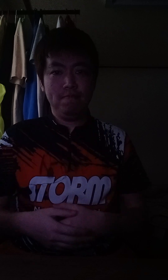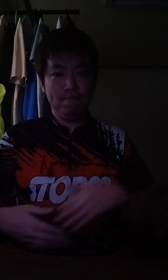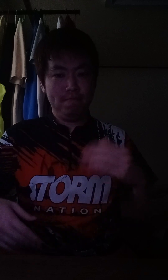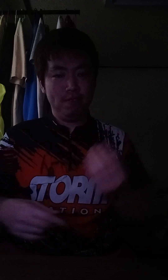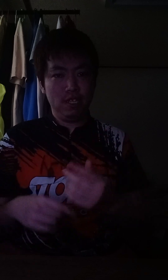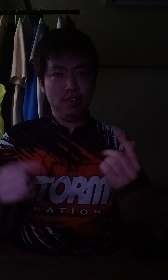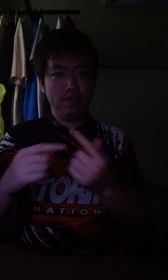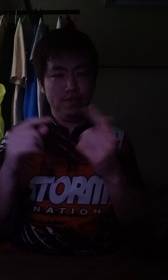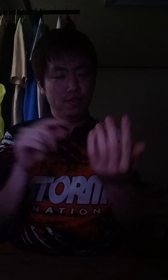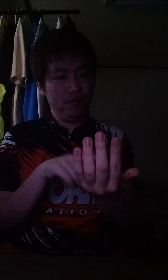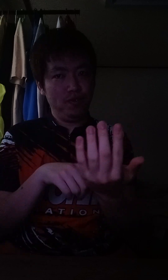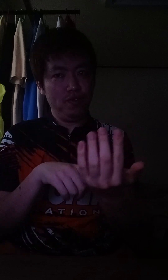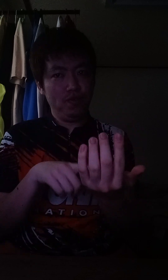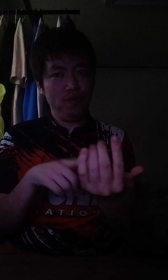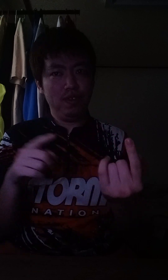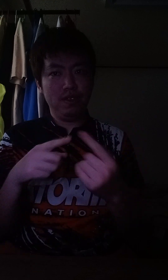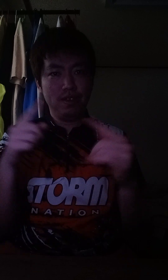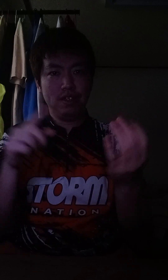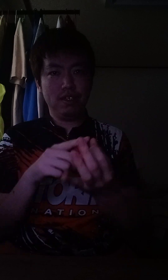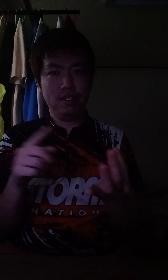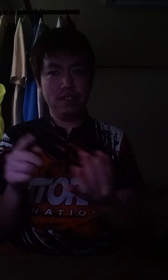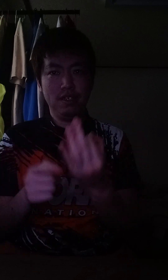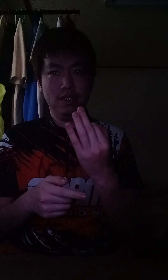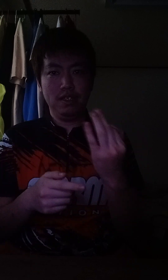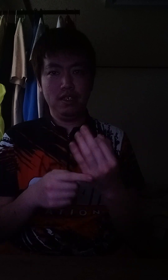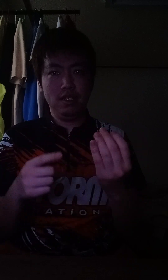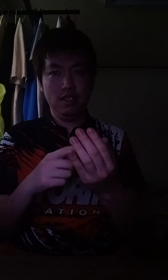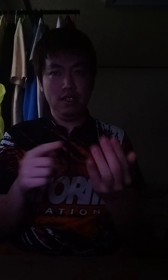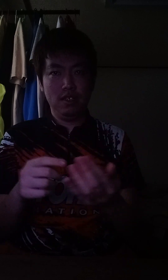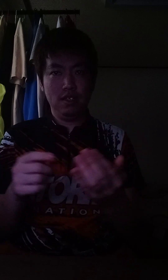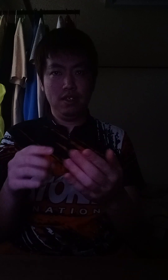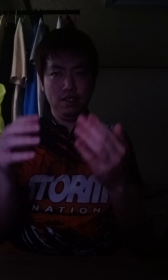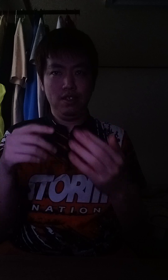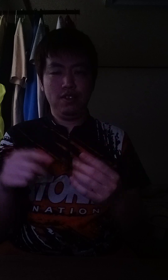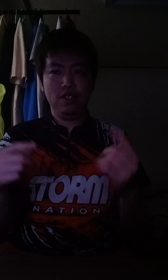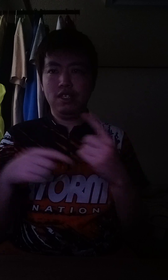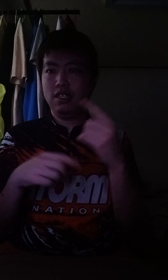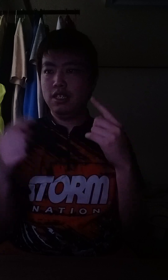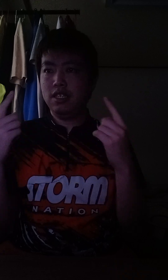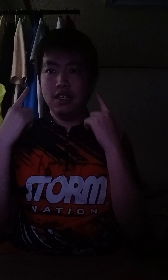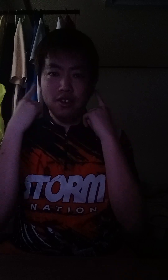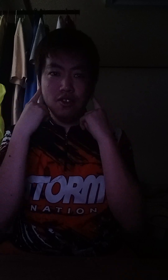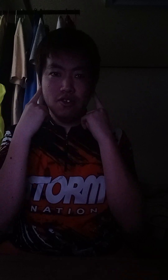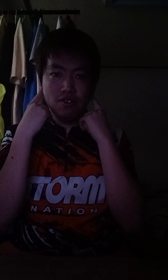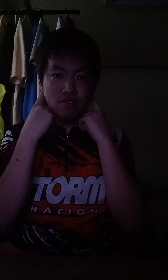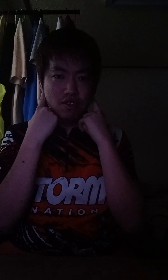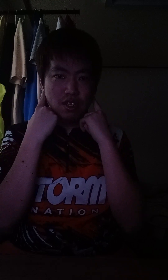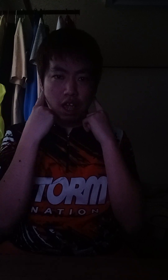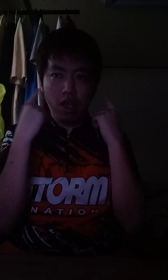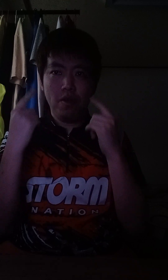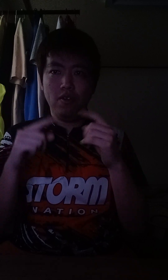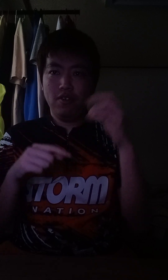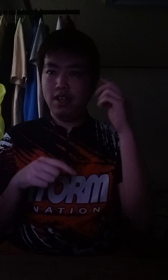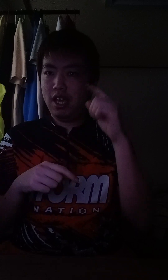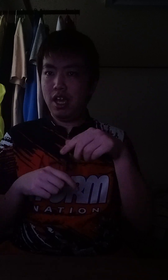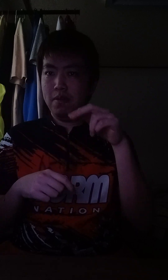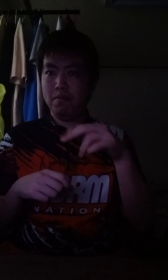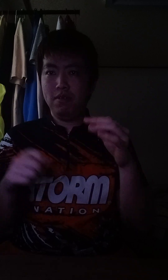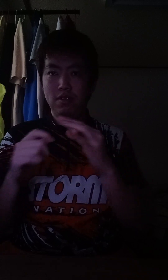그럼 땅 한번 써보세요. 자 이쪽으로 좀 더 오고 승현이가 직접 귀 한번 글씨 써주세요.